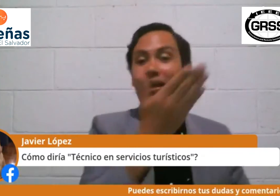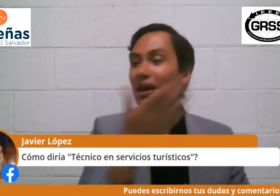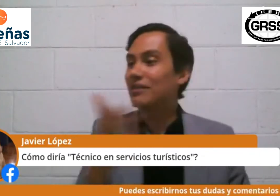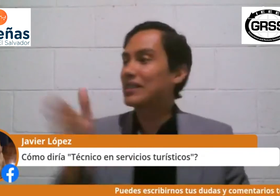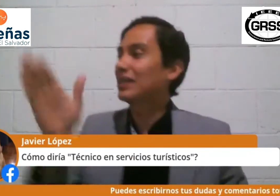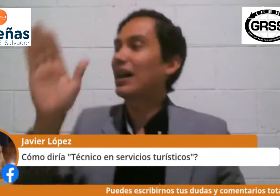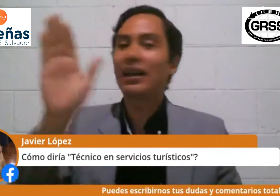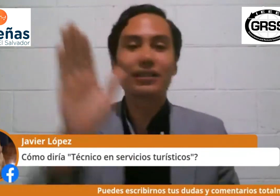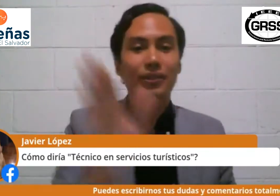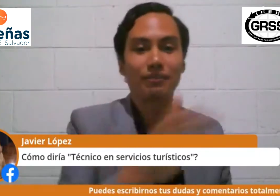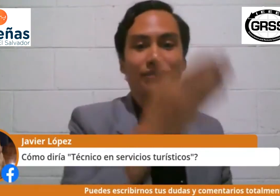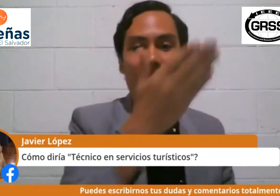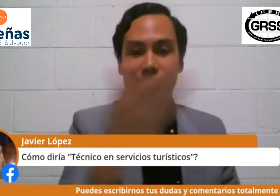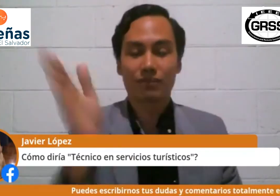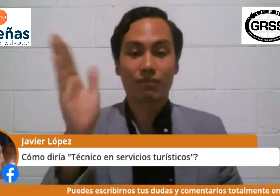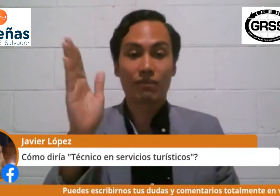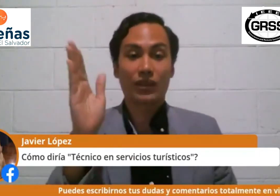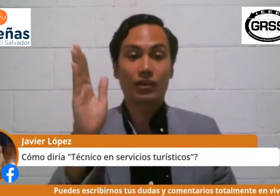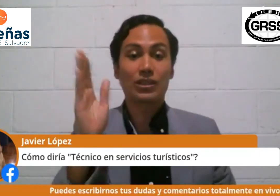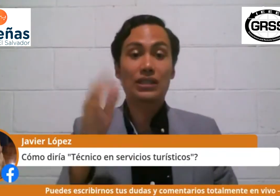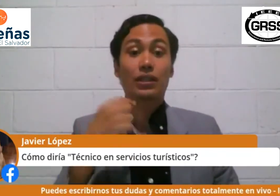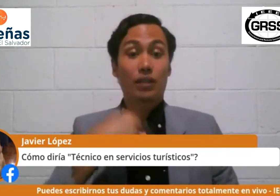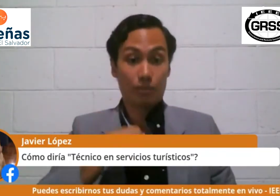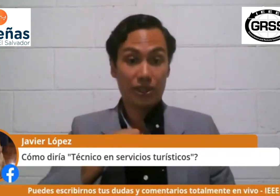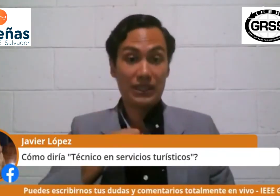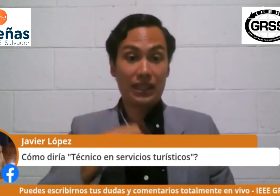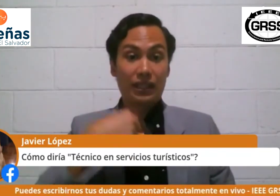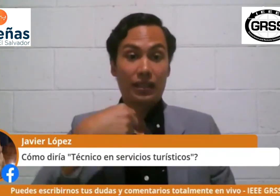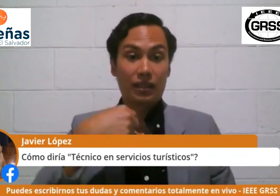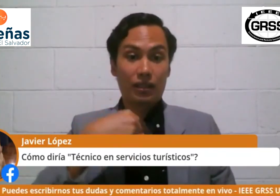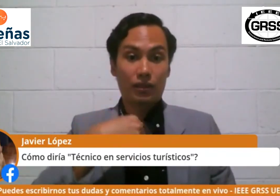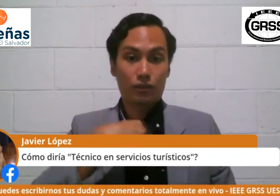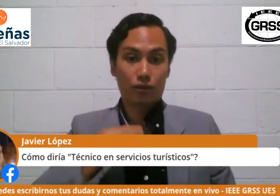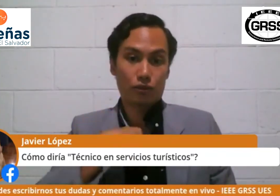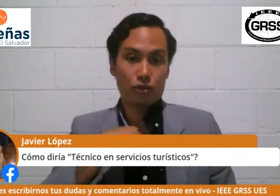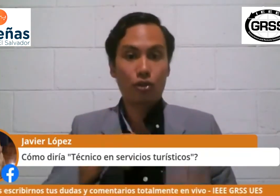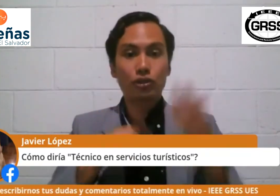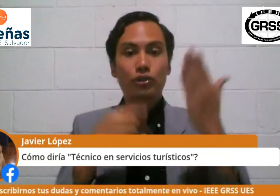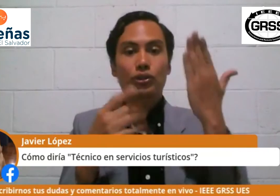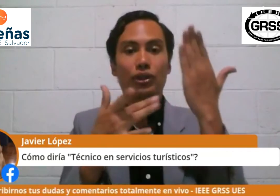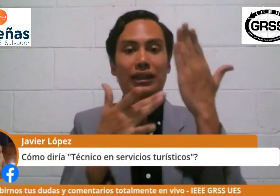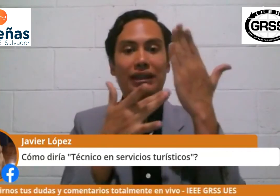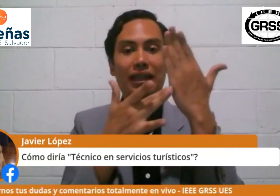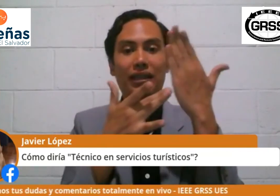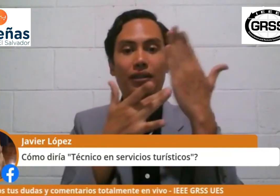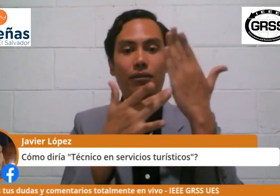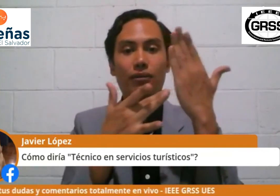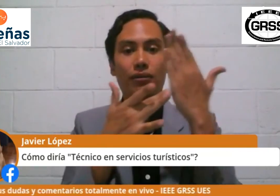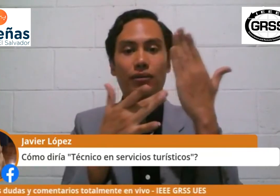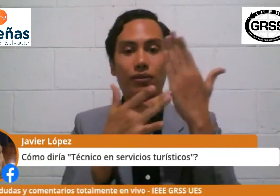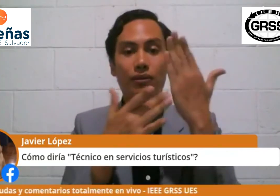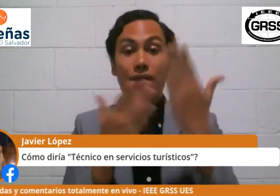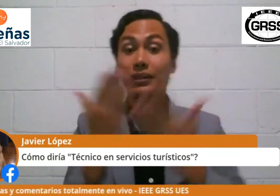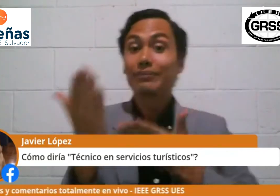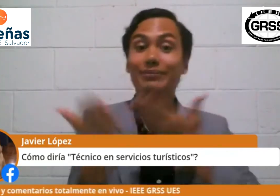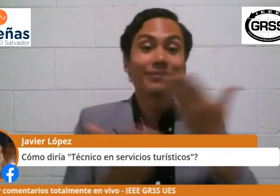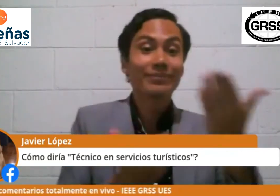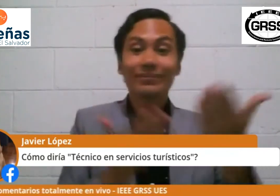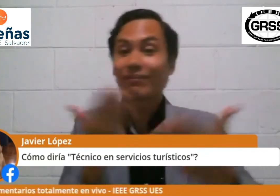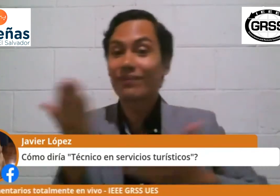por allá visitando. Entonces, puede decir, yo soy técnico